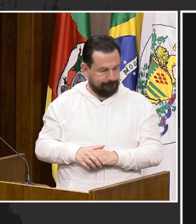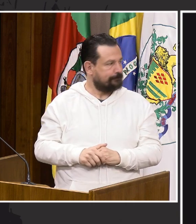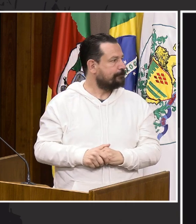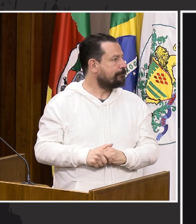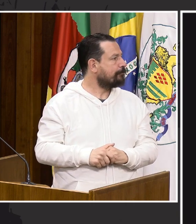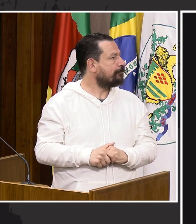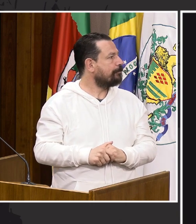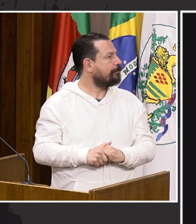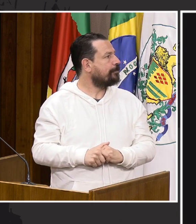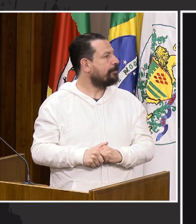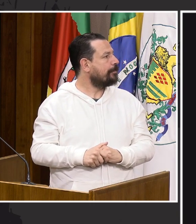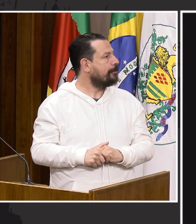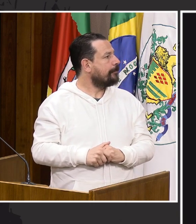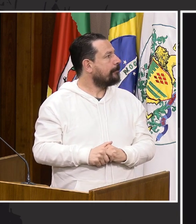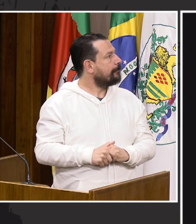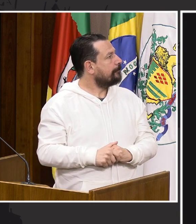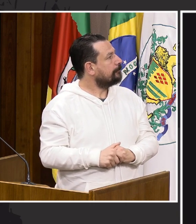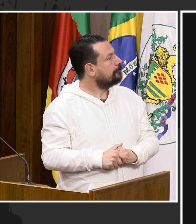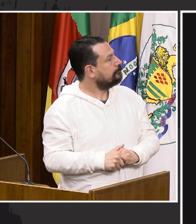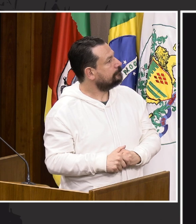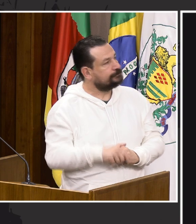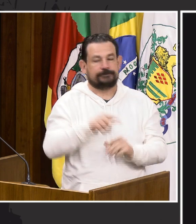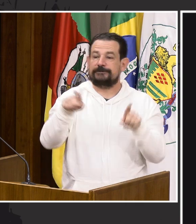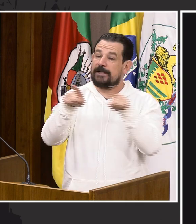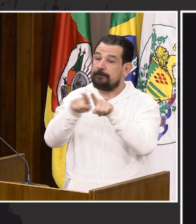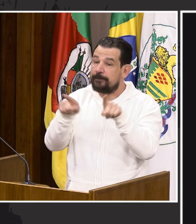inclusão ouvintes e surdos que podem participar também.